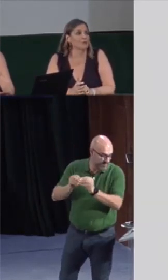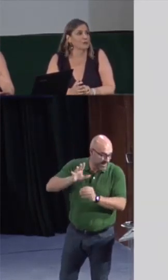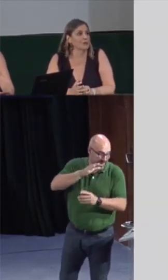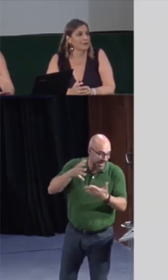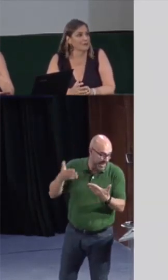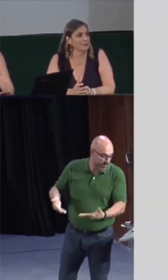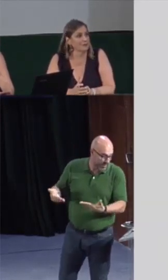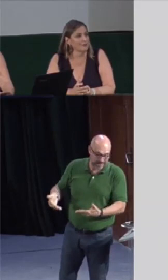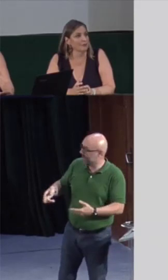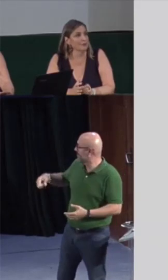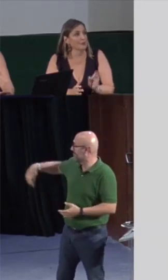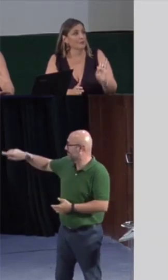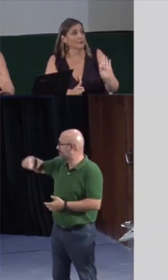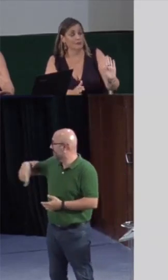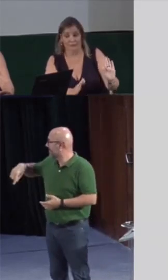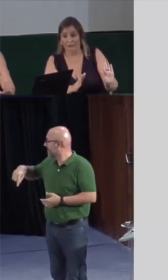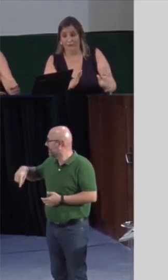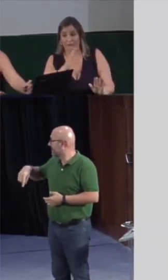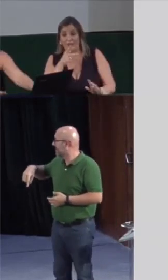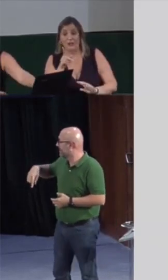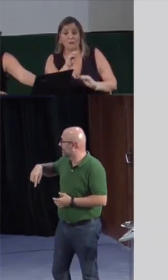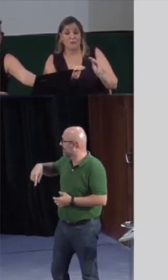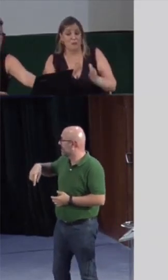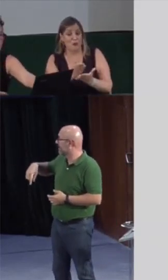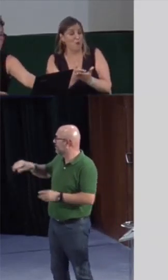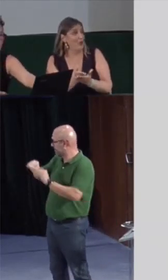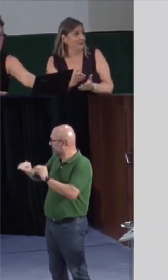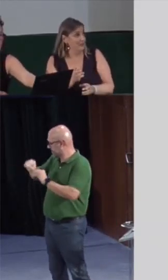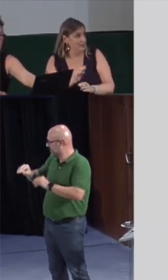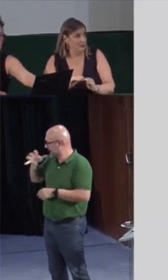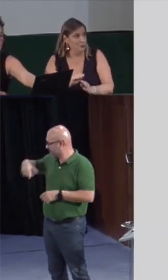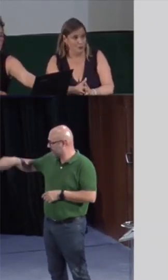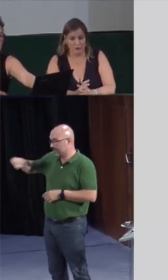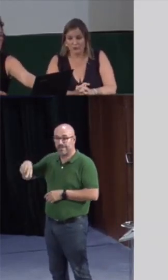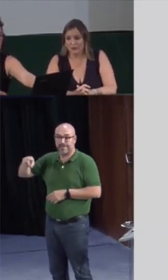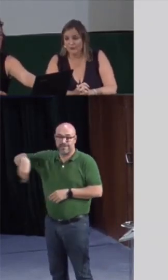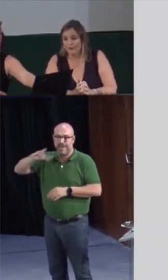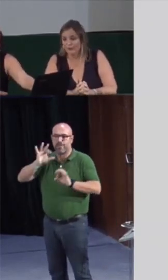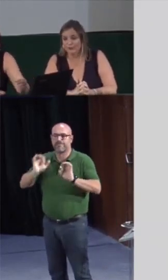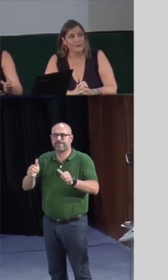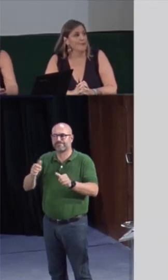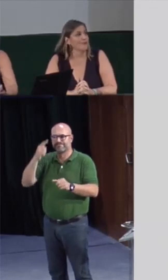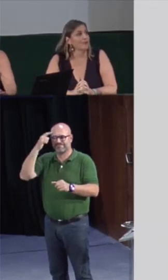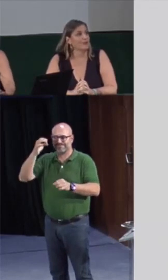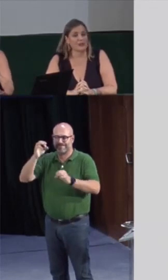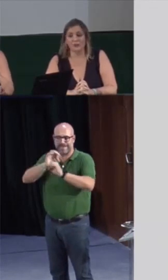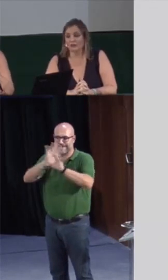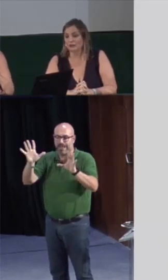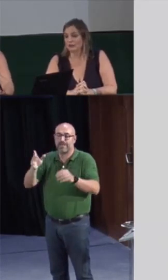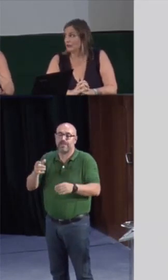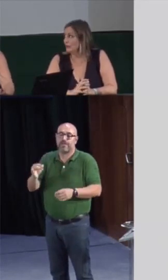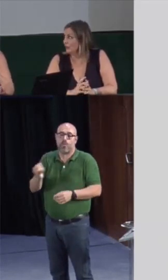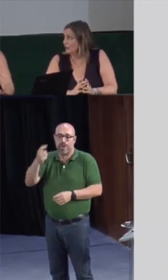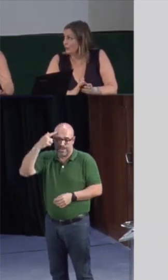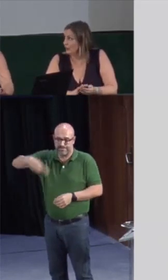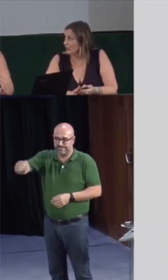varias pruebas que llevan mucho tiempo. También la imposibilidad de que el alumno vea de forma autónoma tantas veces como